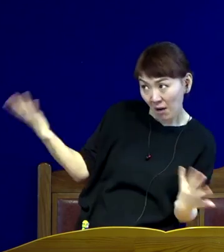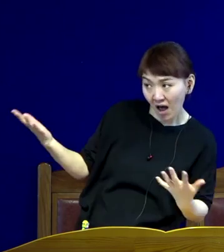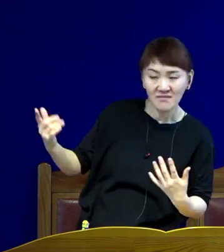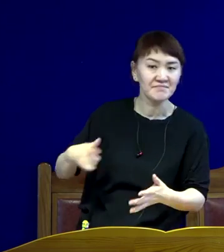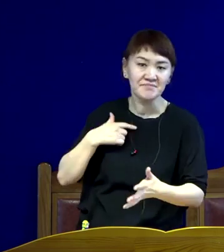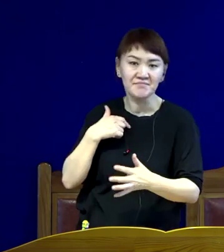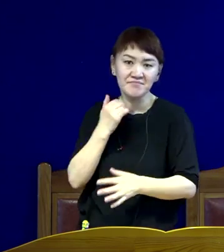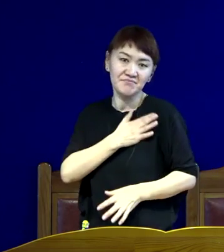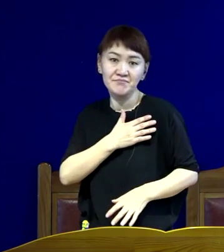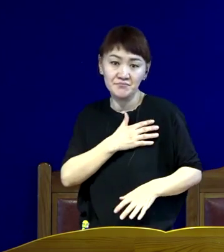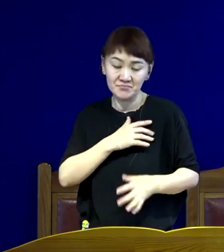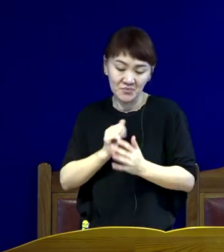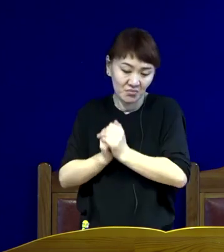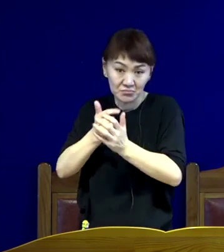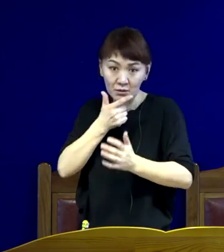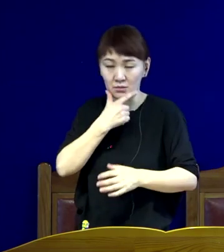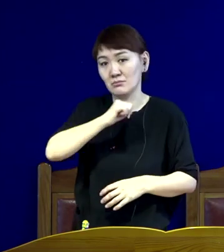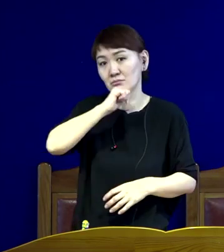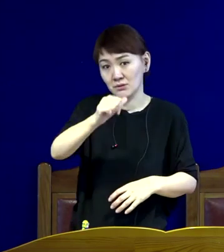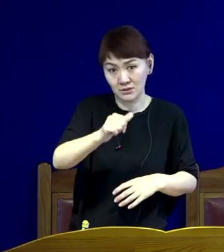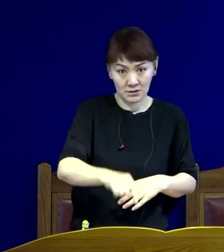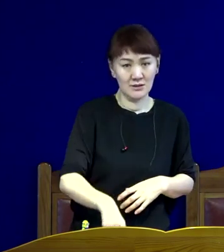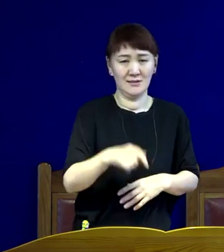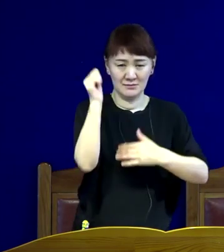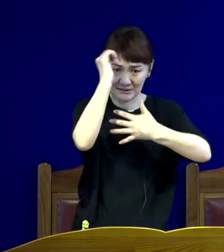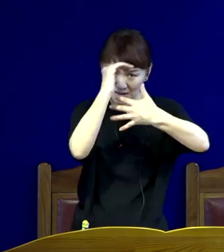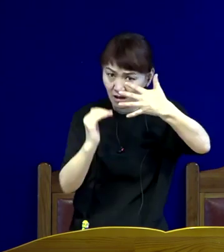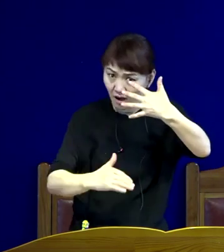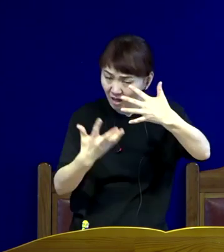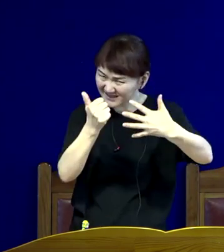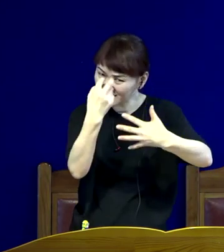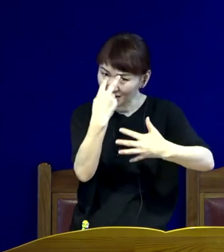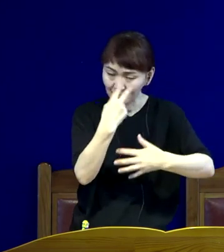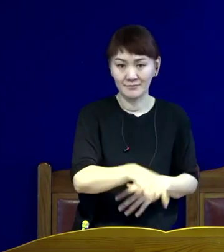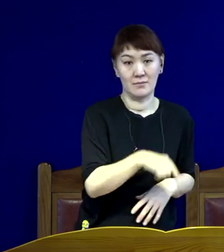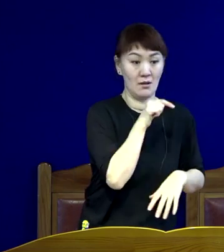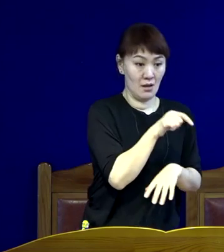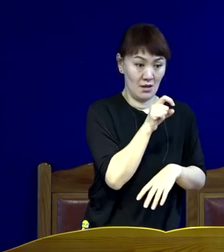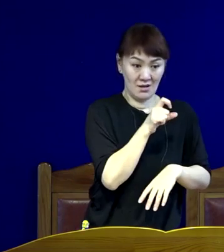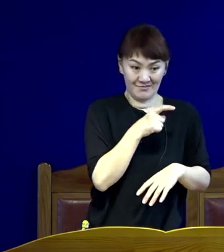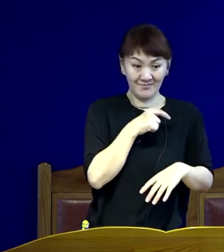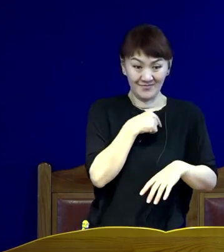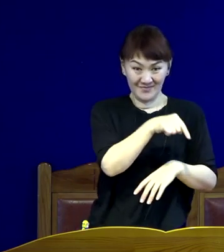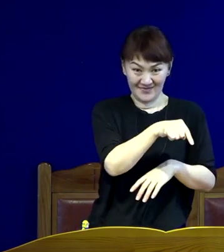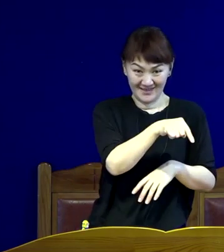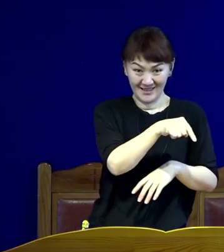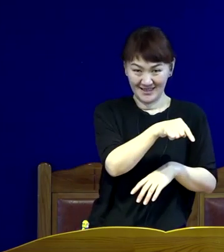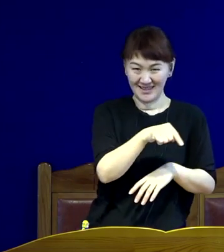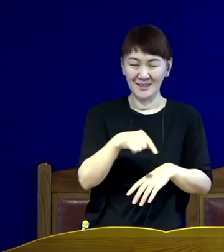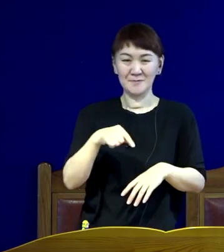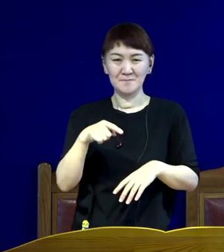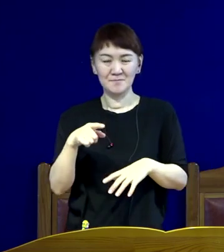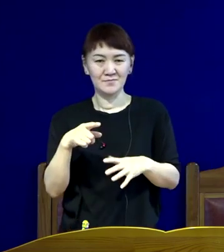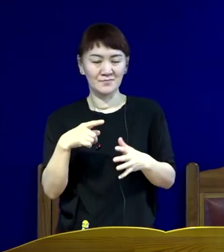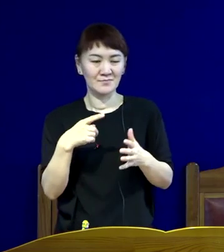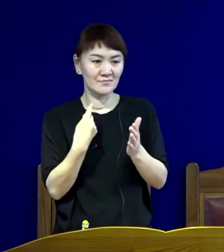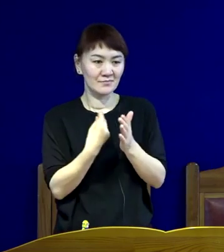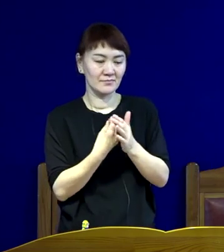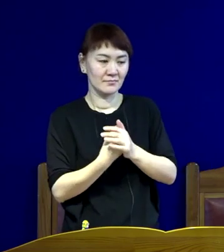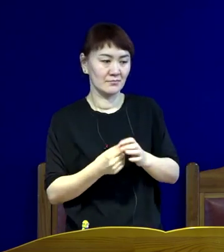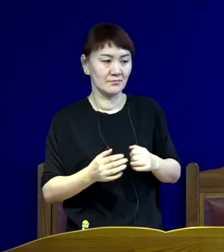Нөхрөө босгож өгч чадах нь ихнэр. Тэгэхээр ихнэрээсээ очоод эхнэрээсээ хайрыг авч чадахгүй гэнтэр